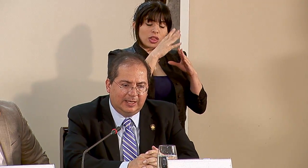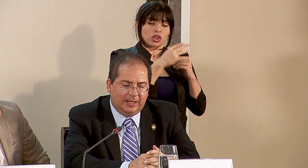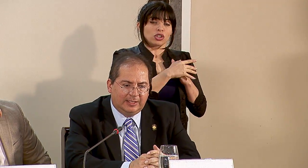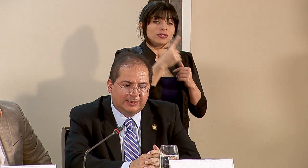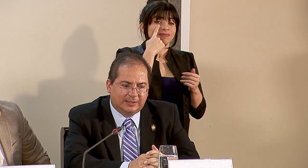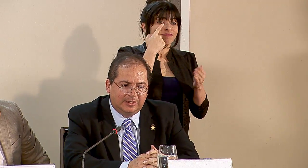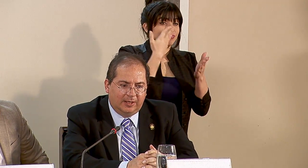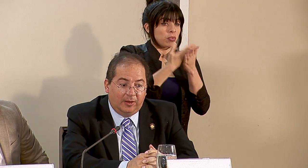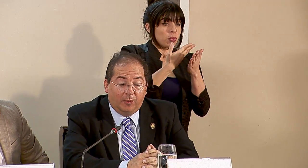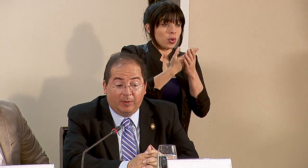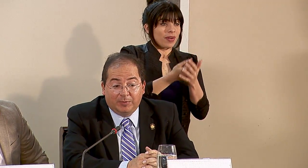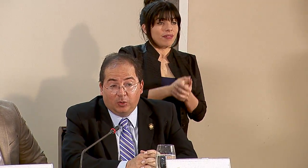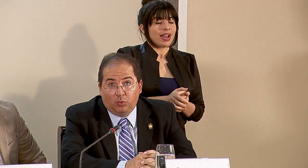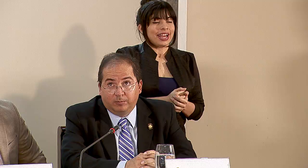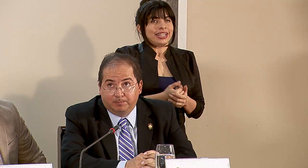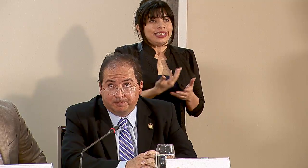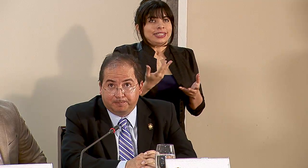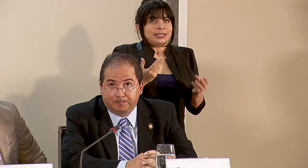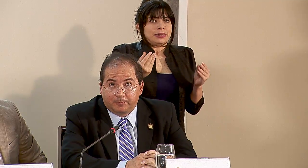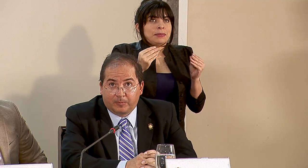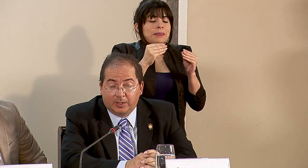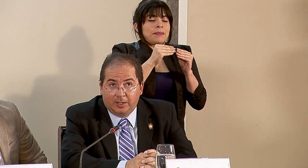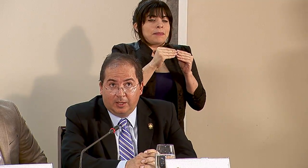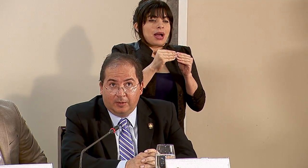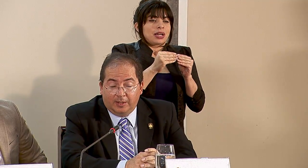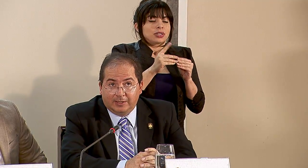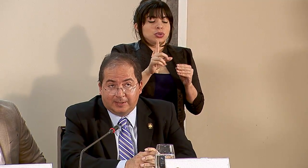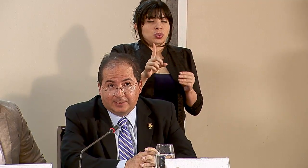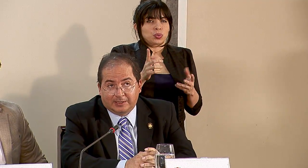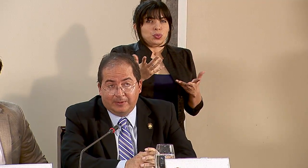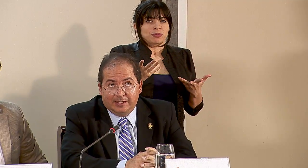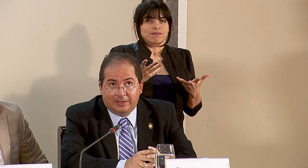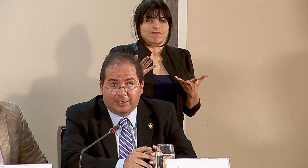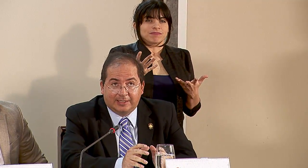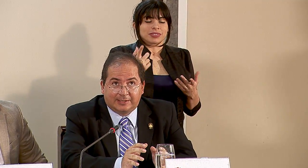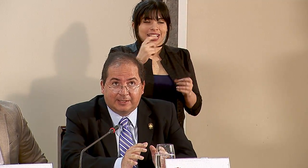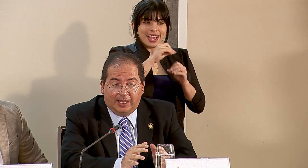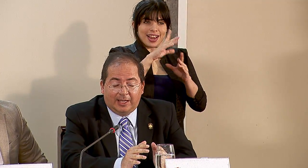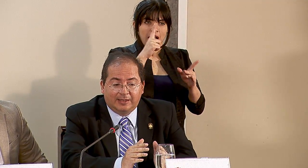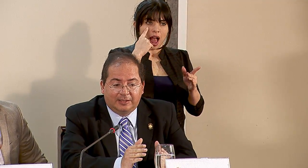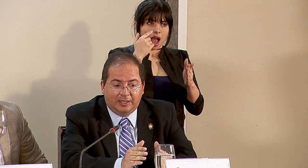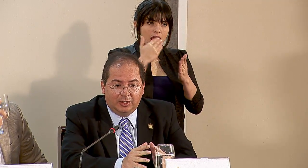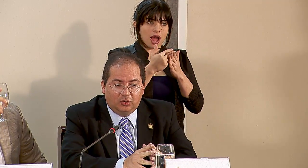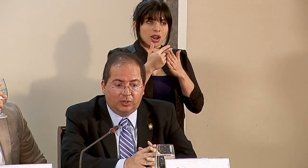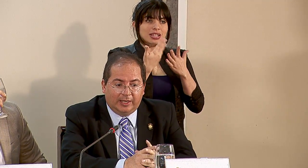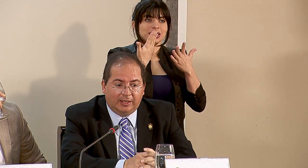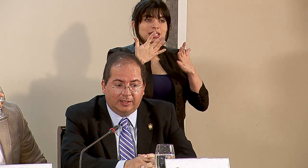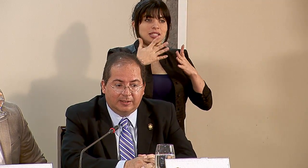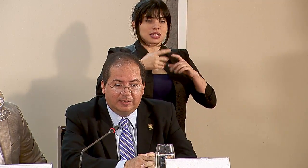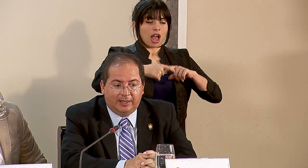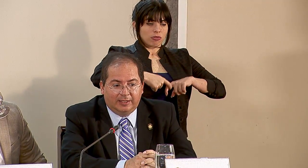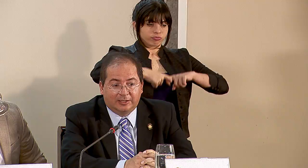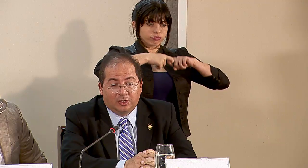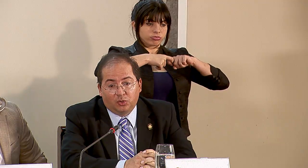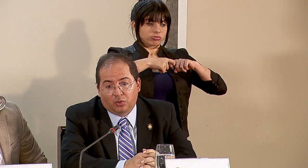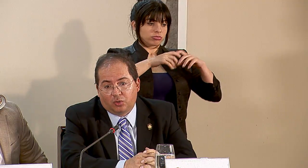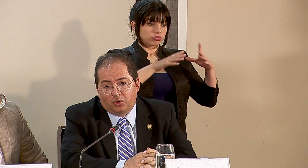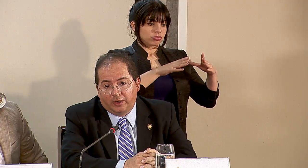evidencia es más bien un… se hace evidente que se ha detenido el